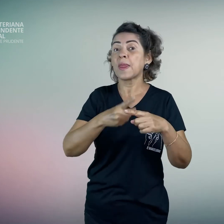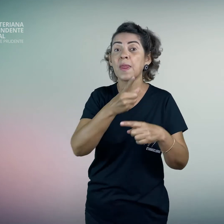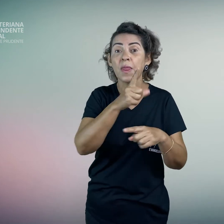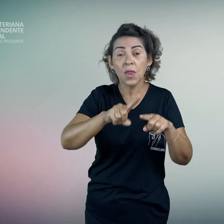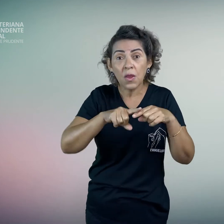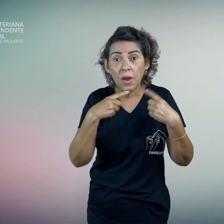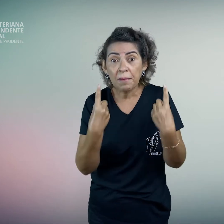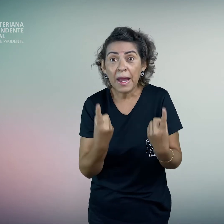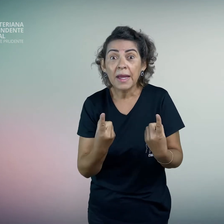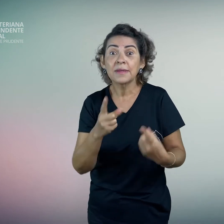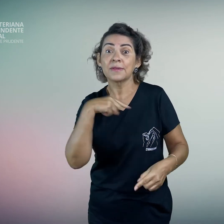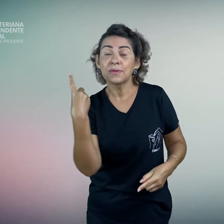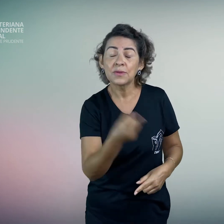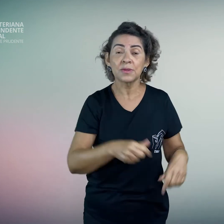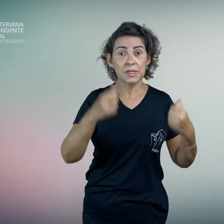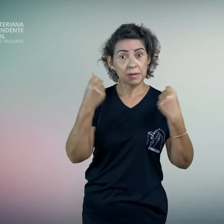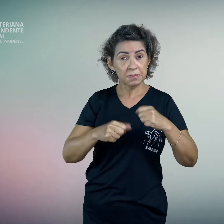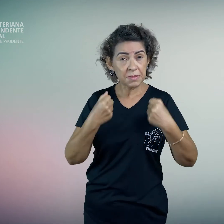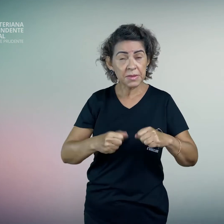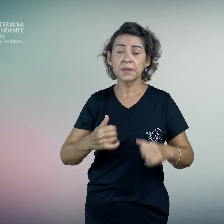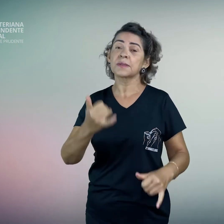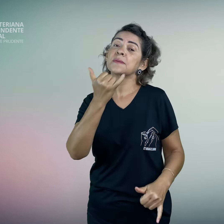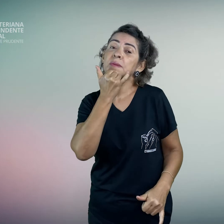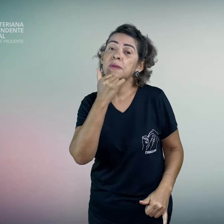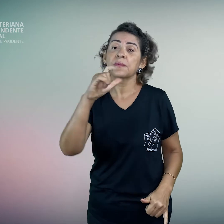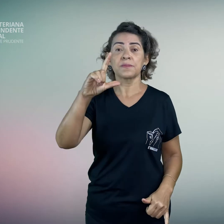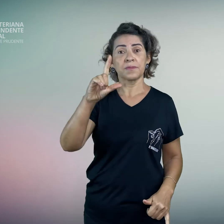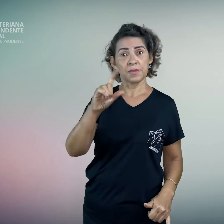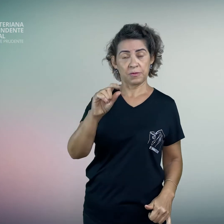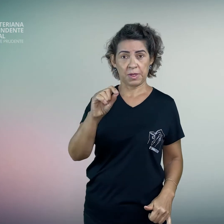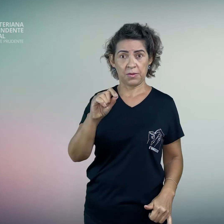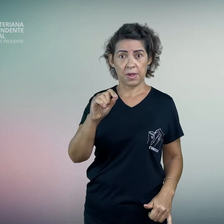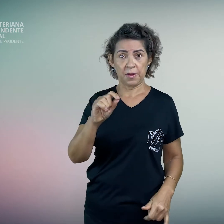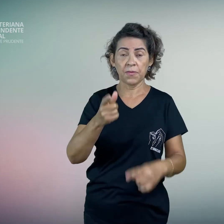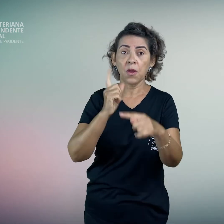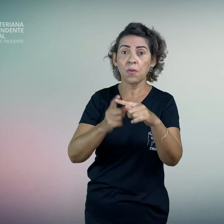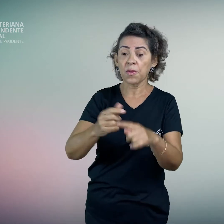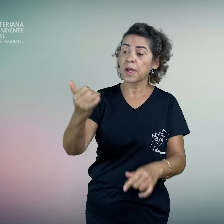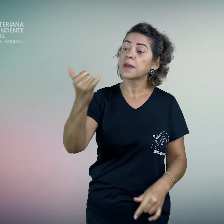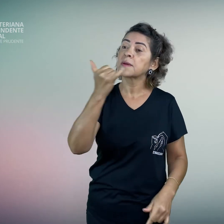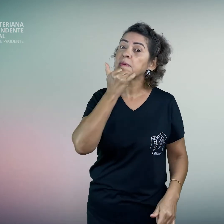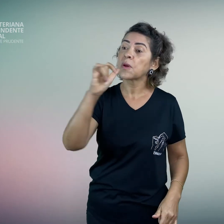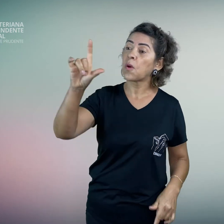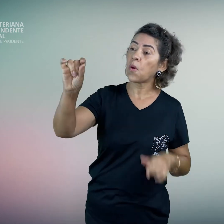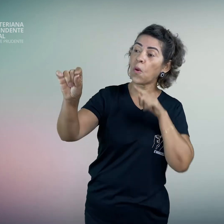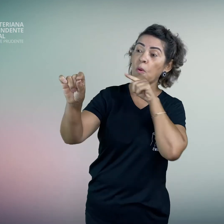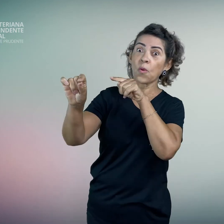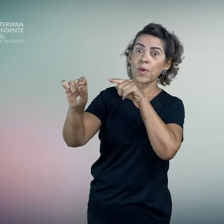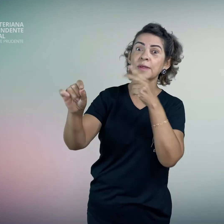estas pessoas infligiram sobre nós. O perdão é o remédio